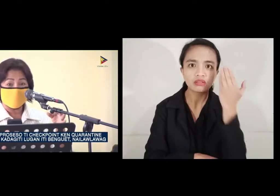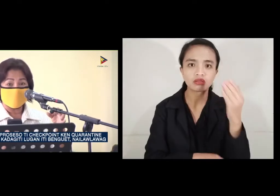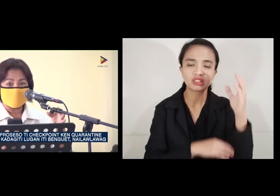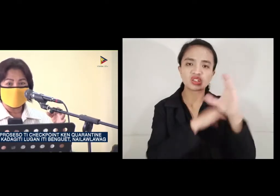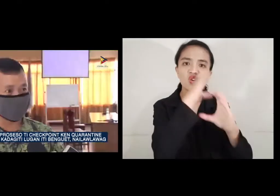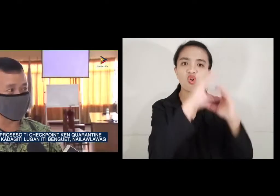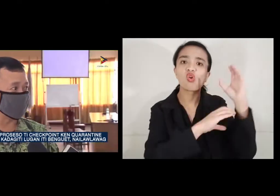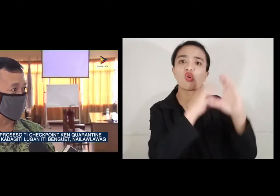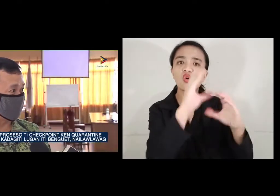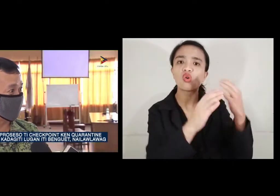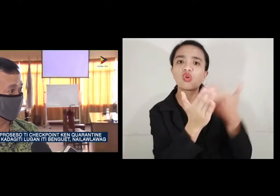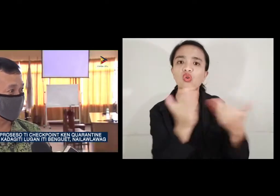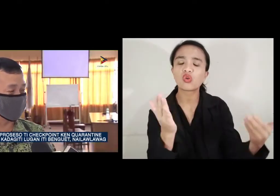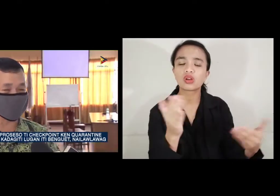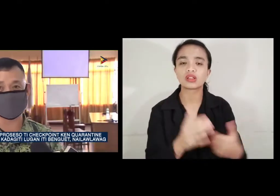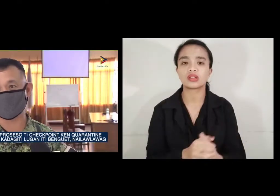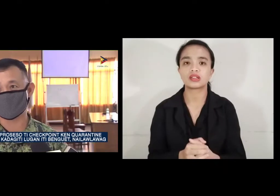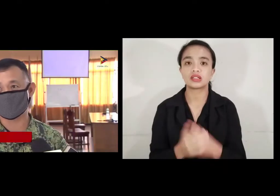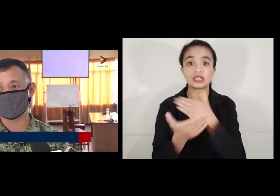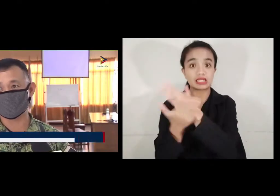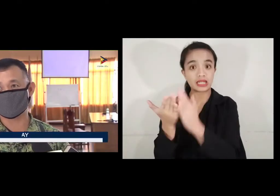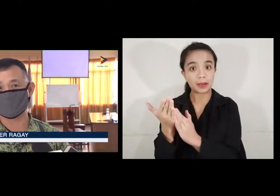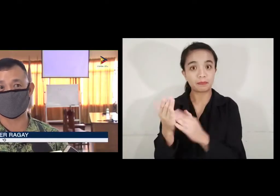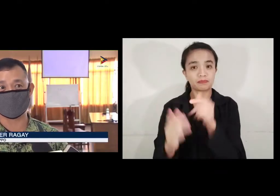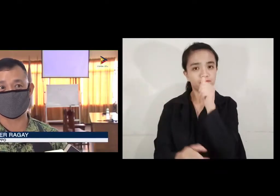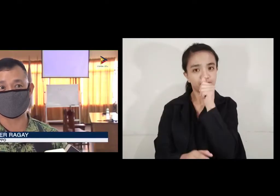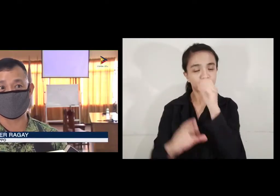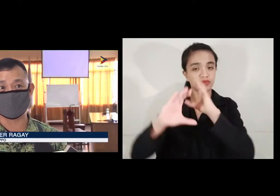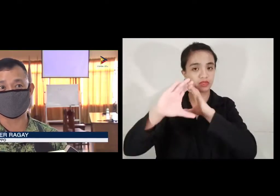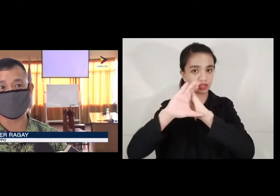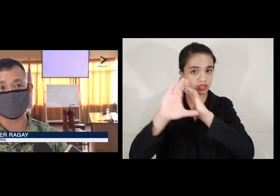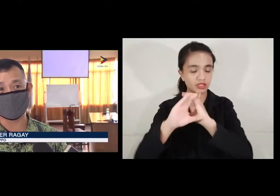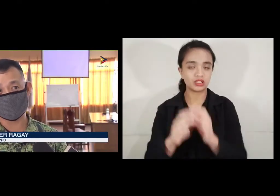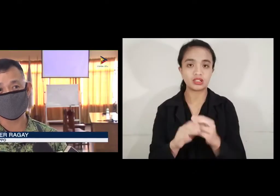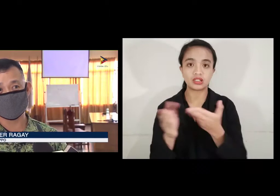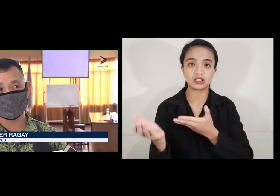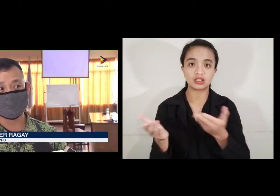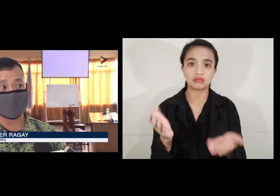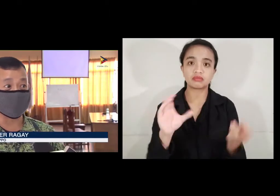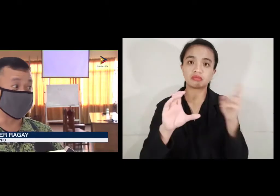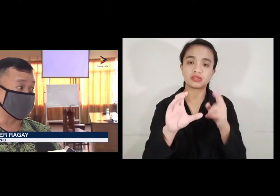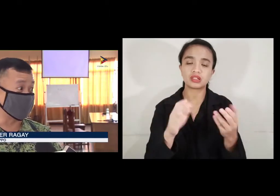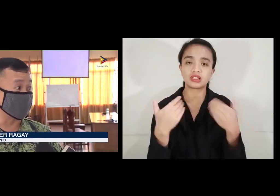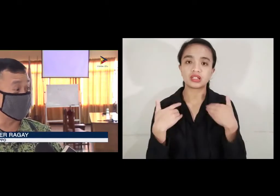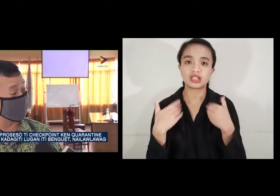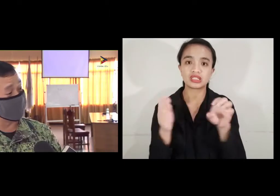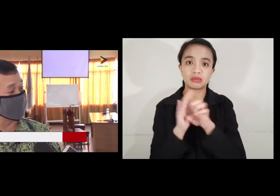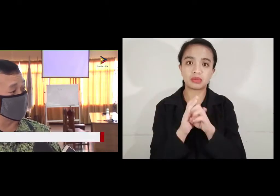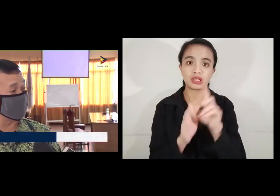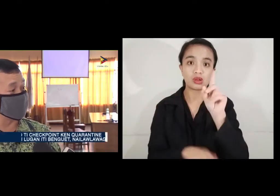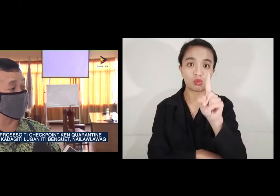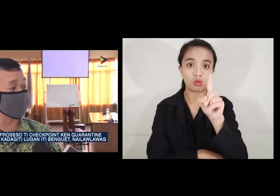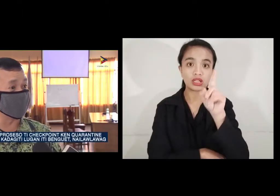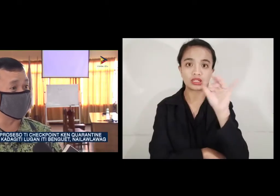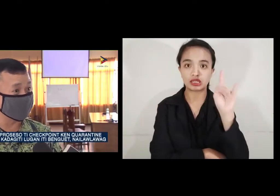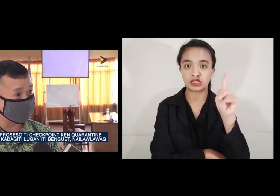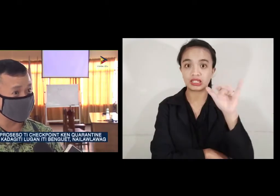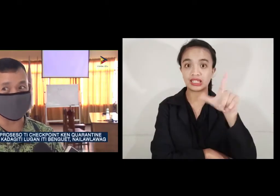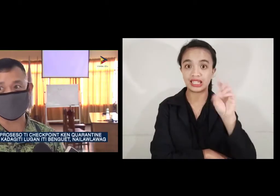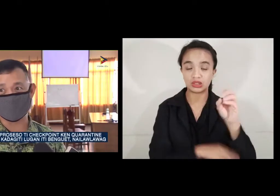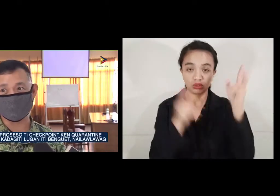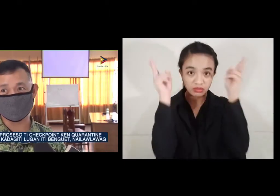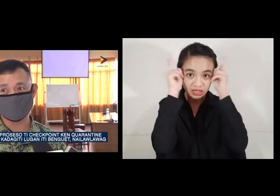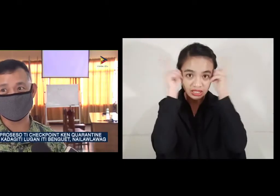at tao. Kasi we have had reports na may mga private vehicles agi karga da lang ti may sakilo nga